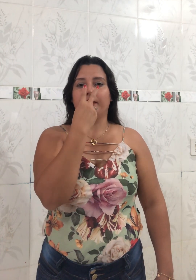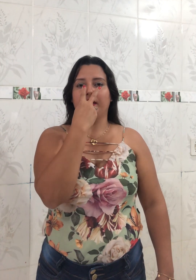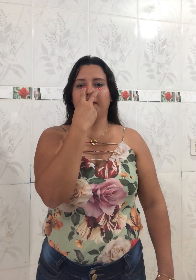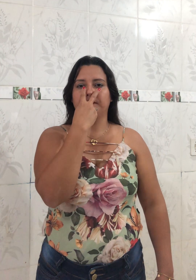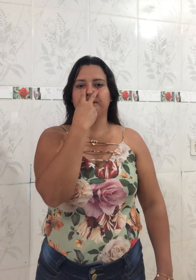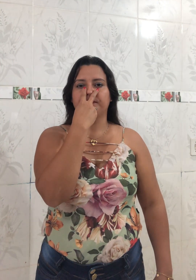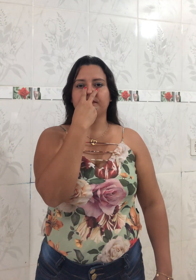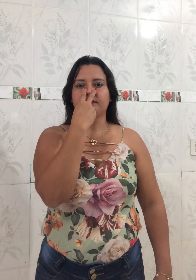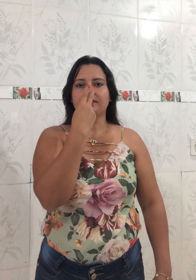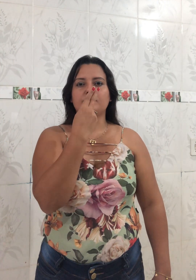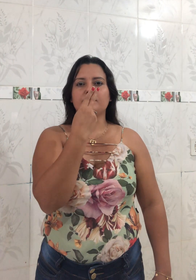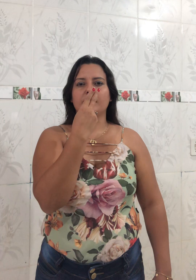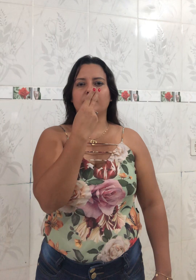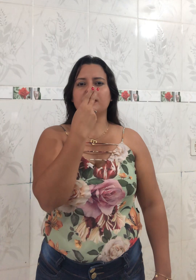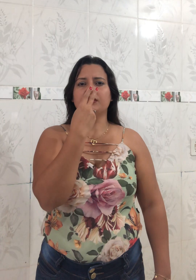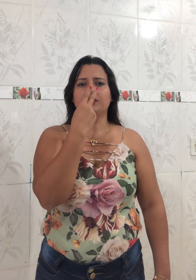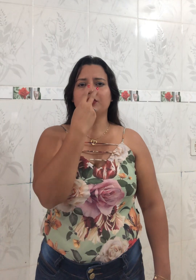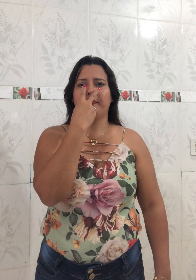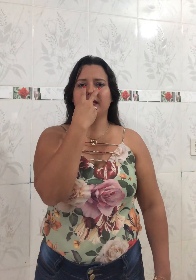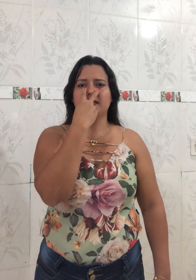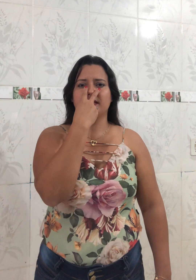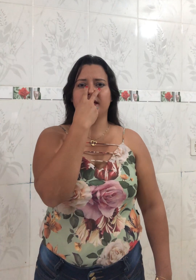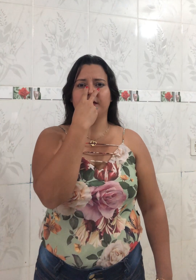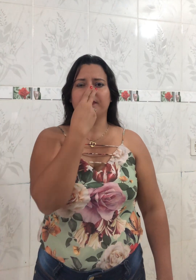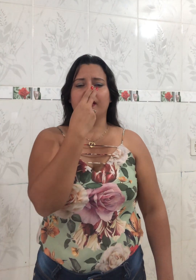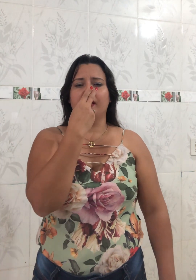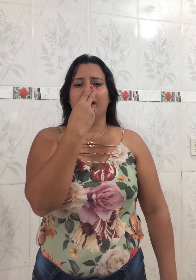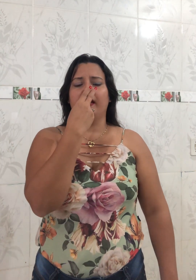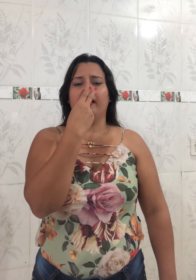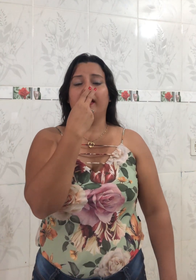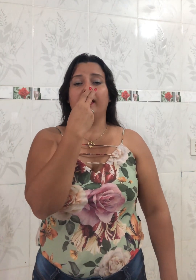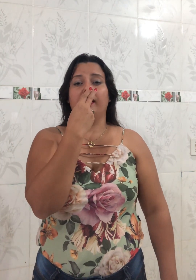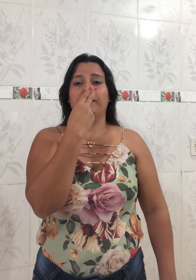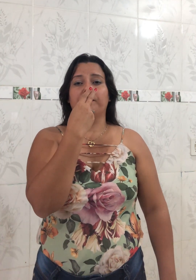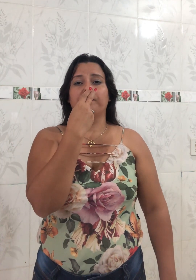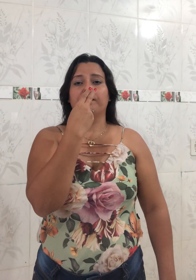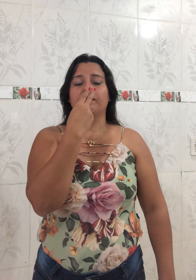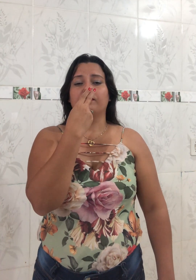também. No sentido de parecer. É